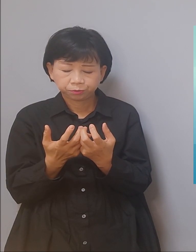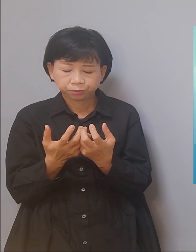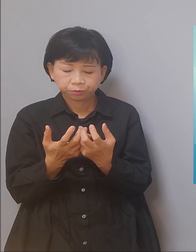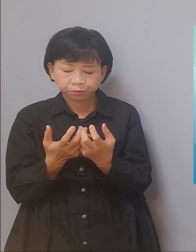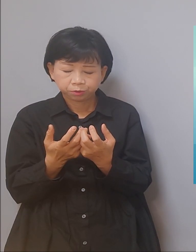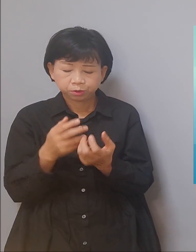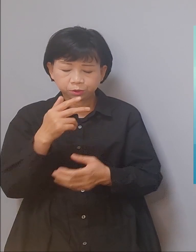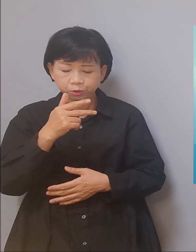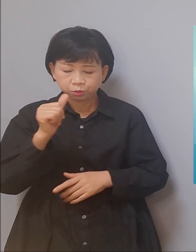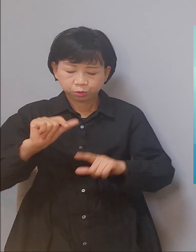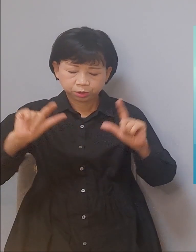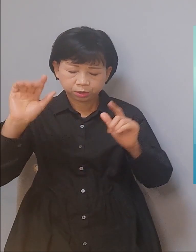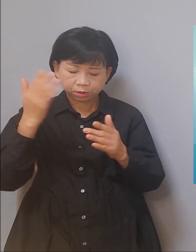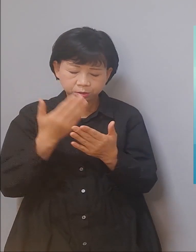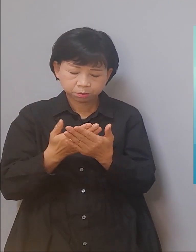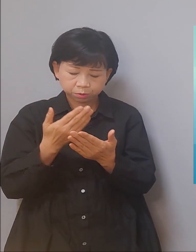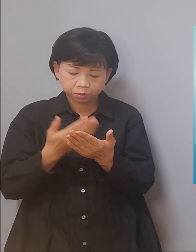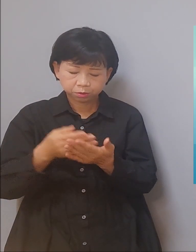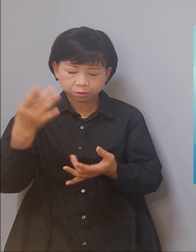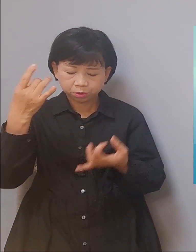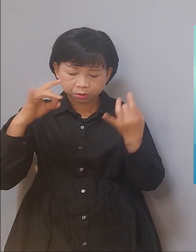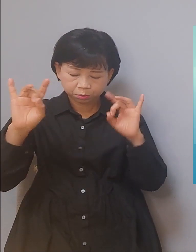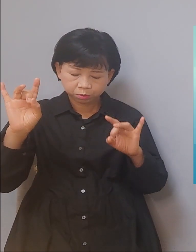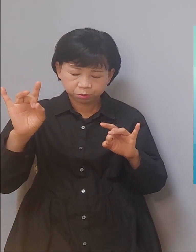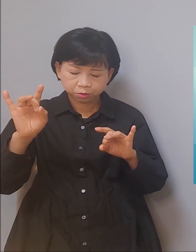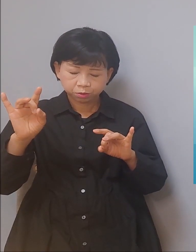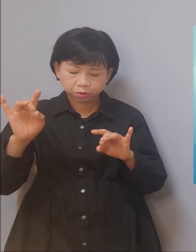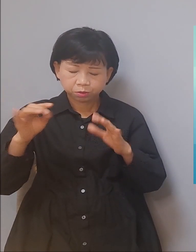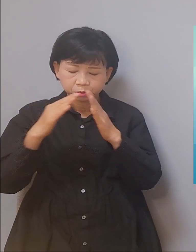풍성하여지는 주일이 되게 하옵시며 태국에도 전주에도